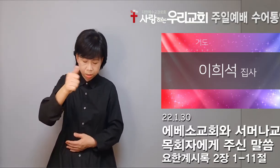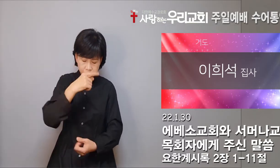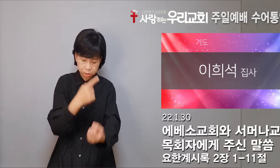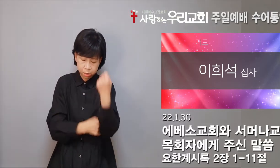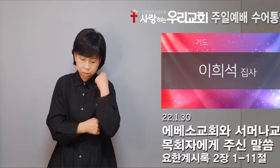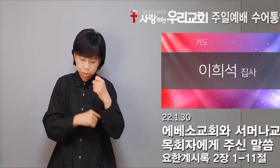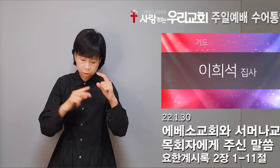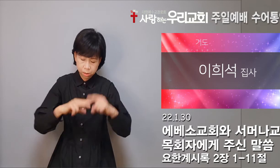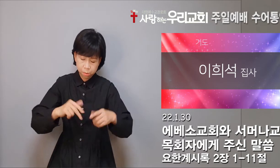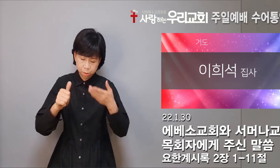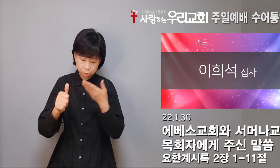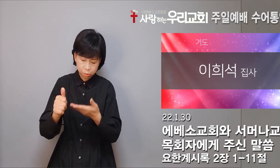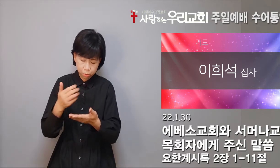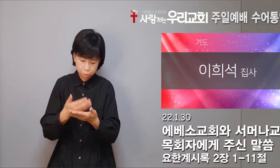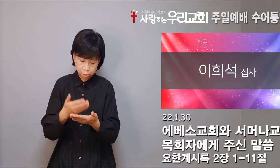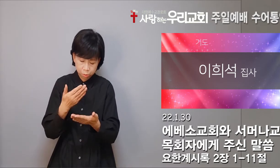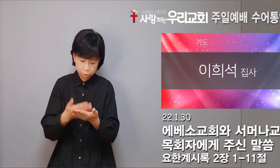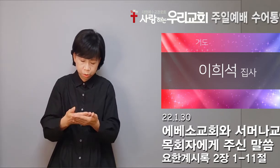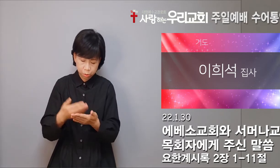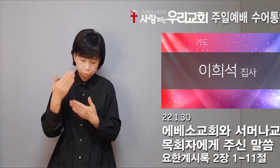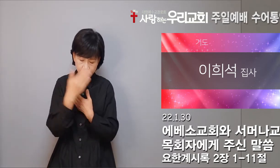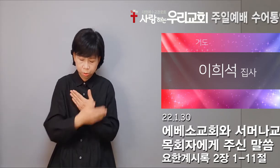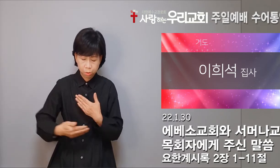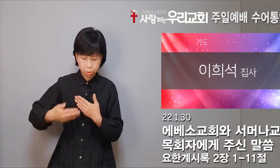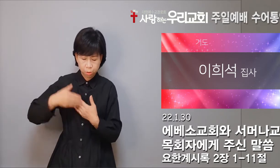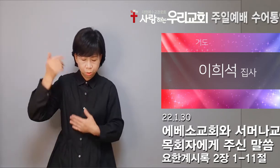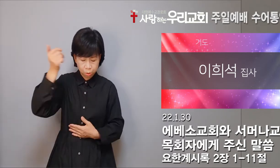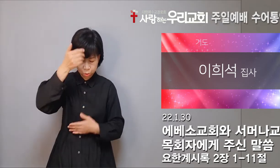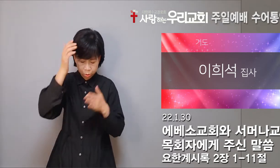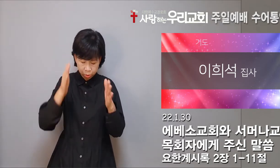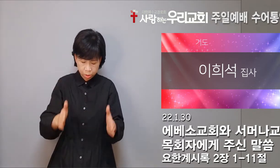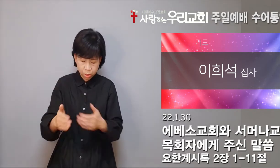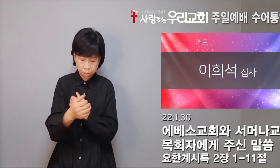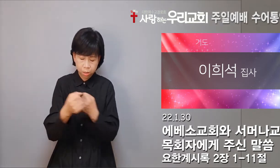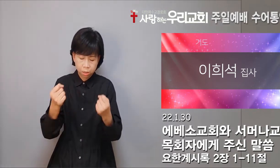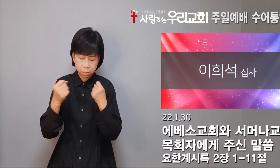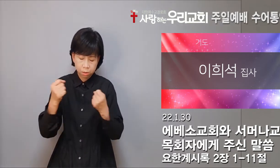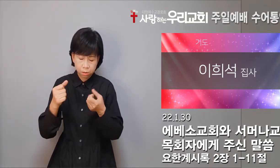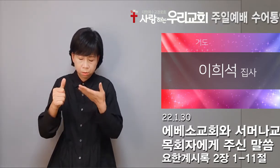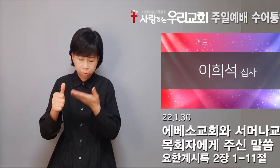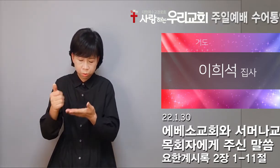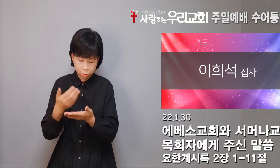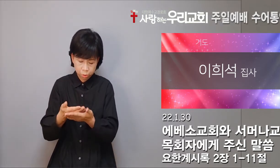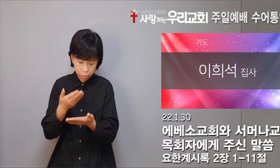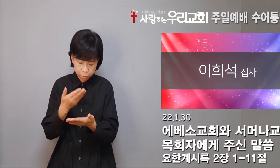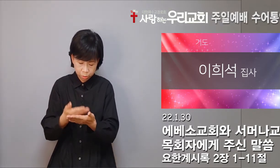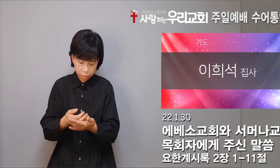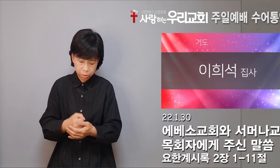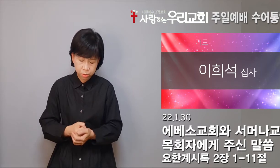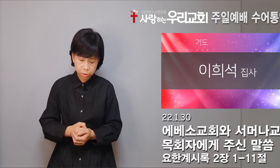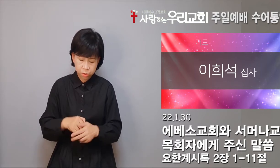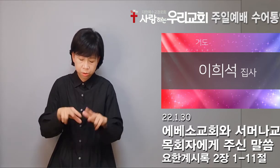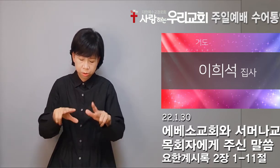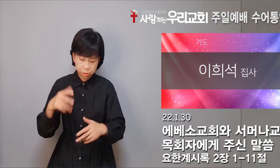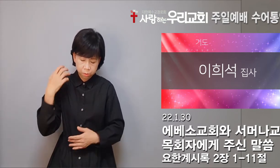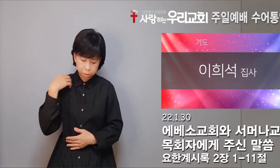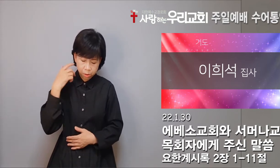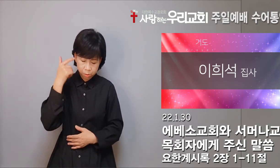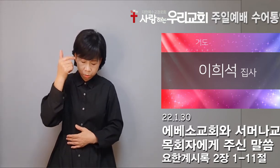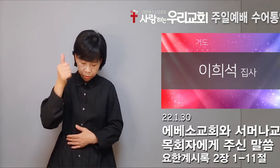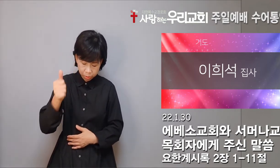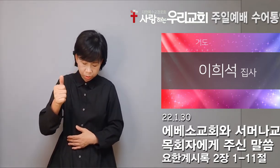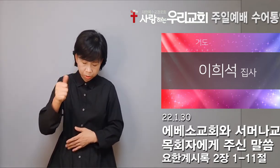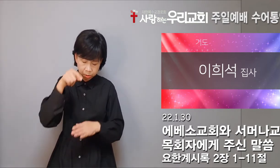더하시고 영육간의 강건함을 주옵소서. 우리 교회 담임 목사님께서 출타 중이십니다.